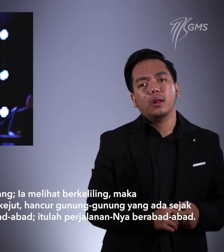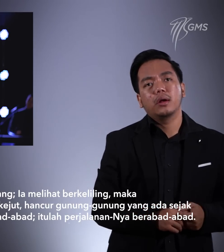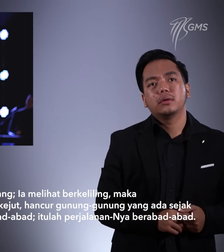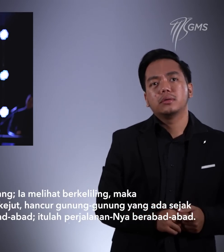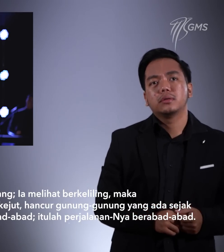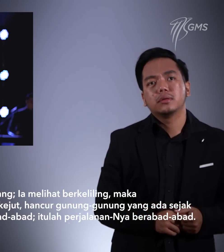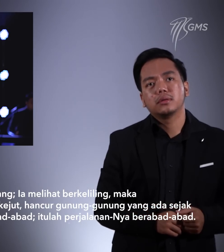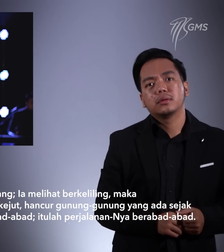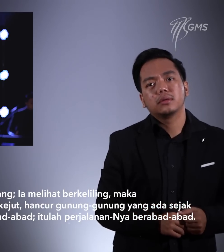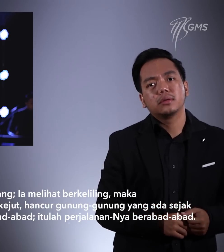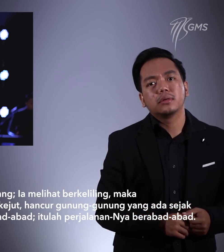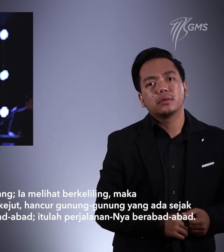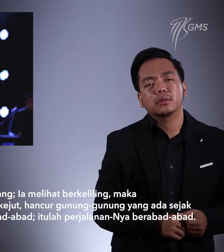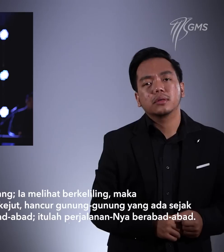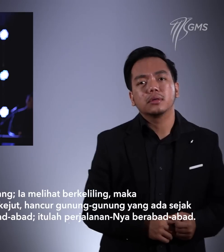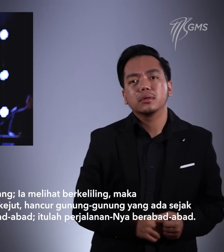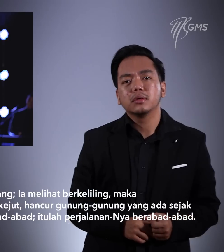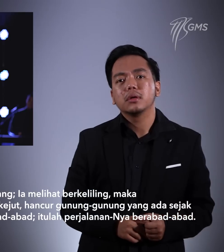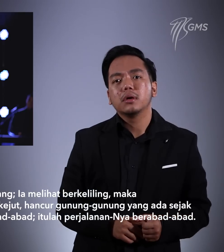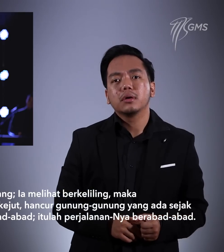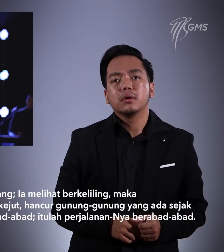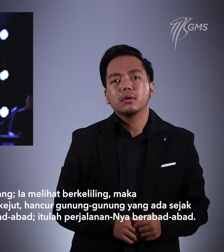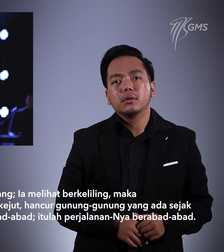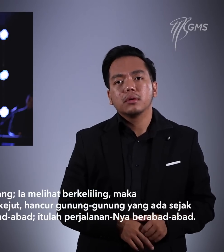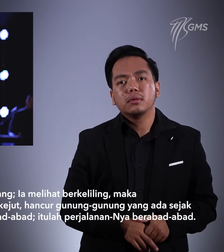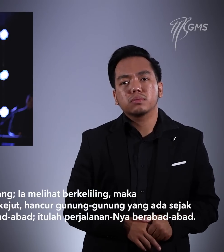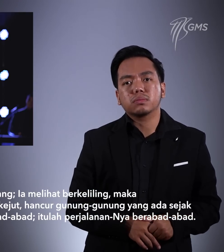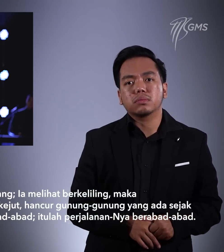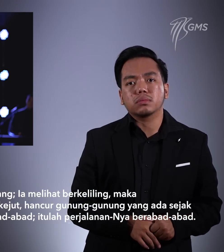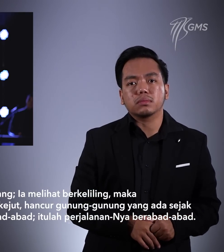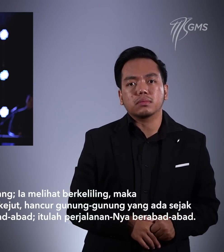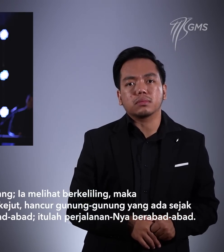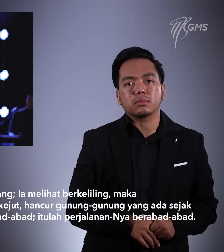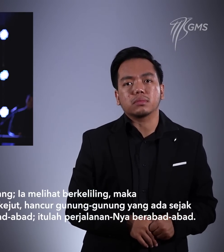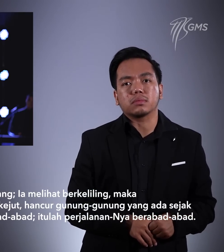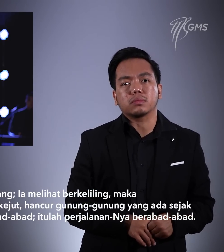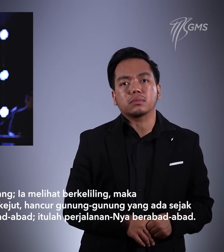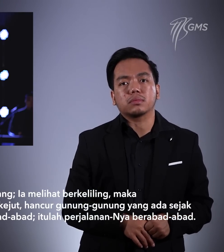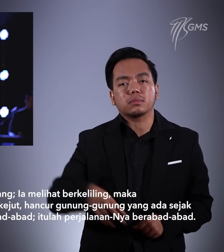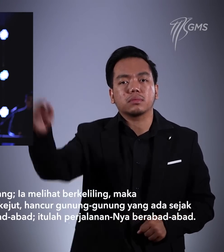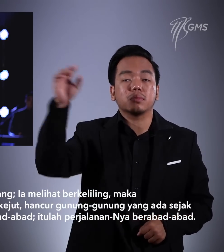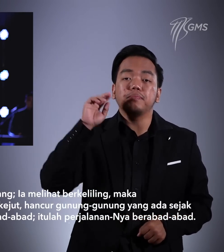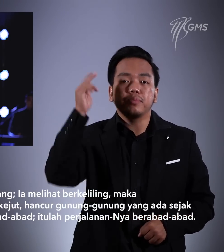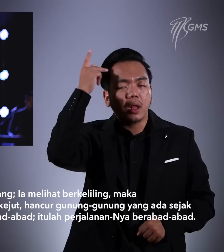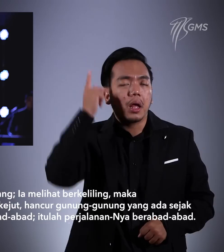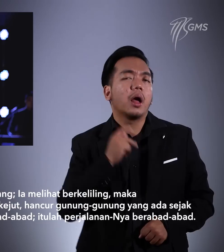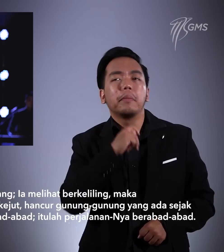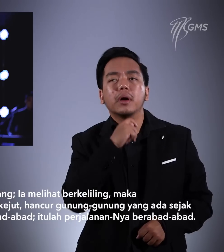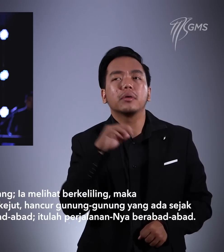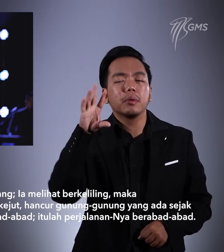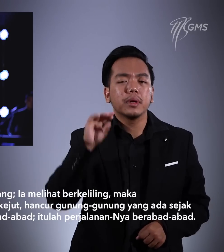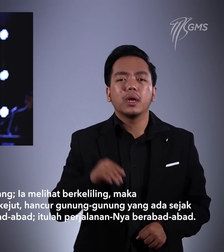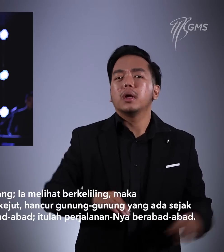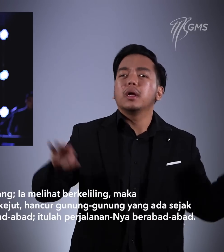Bukankah tempat itu di pegunungan dengan kereta-kereta kudanya yang dari besi semua? Dia berkata, Tuhan tidak ada yang mustahil